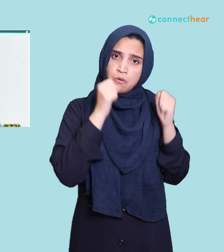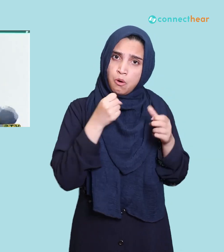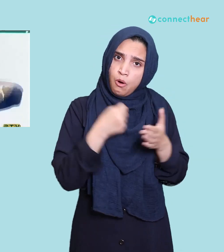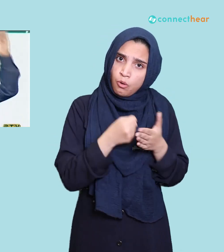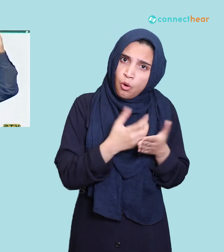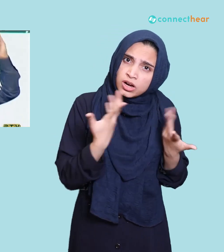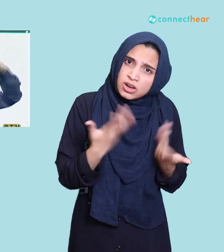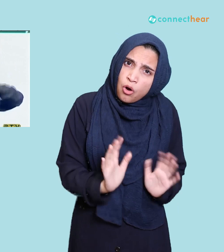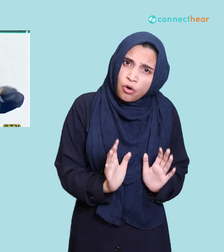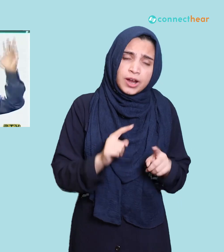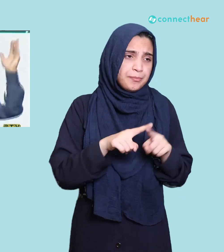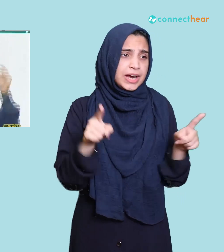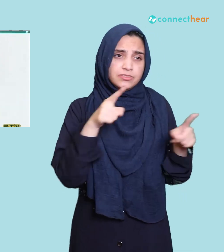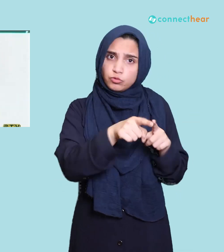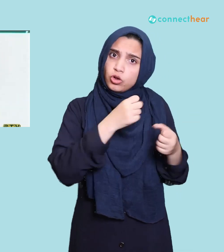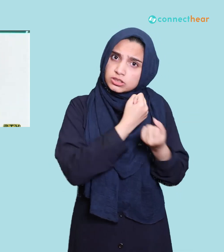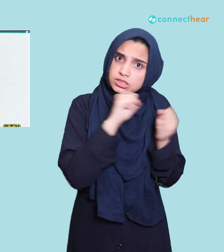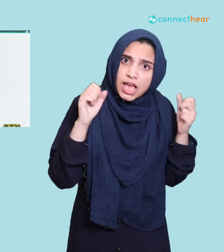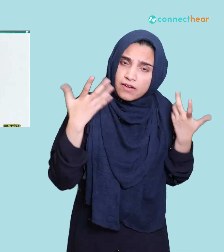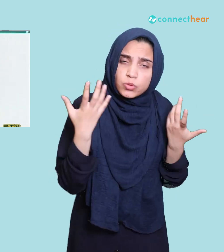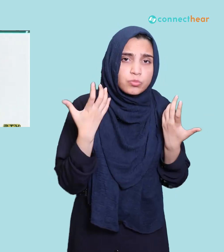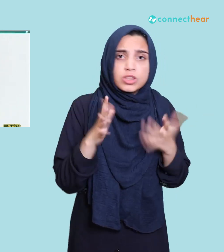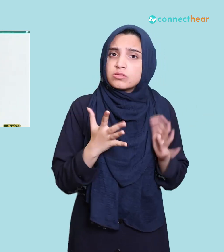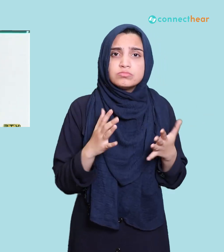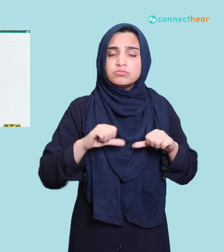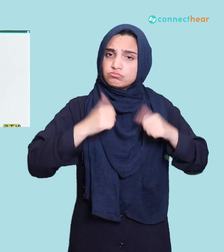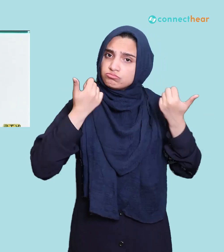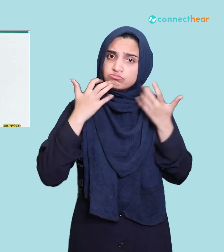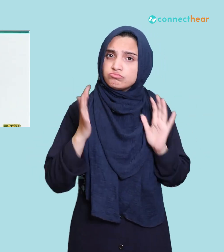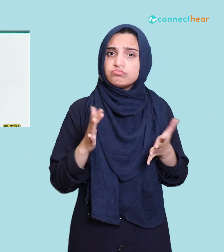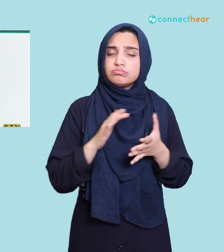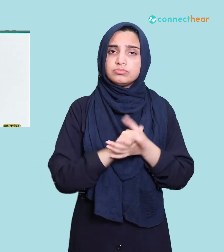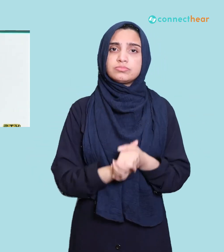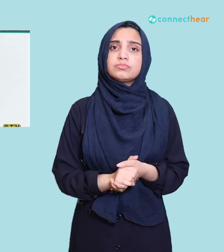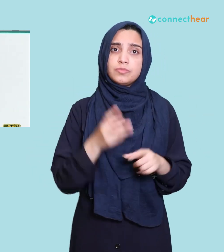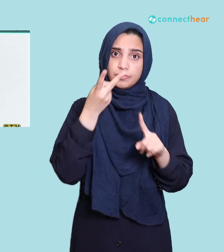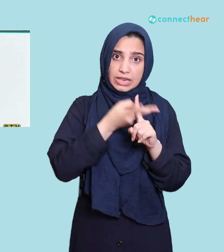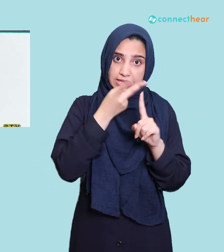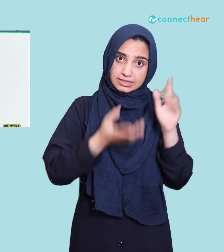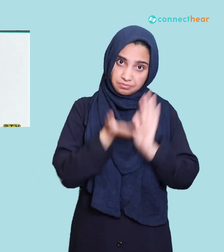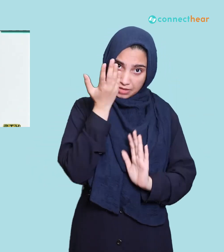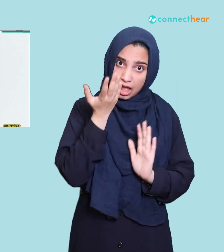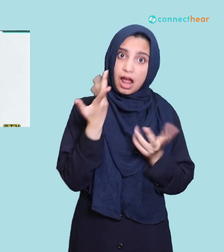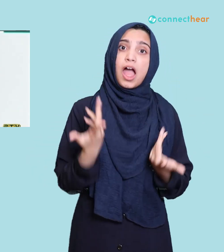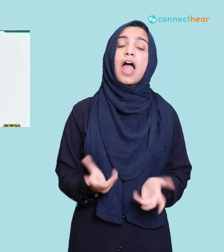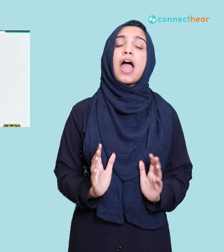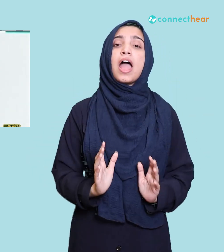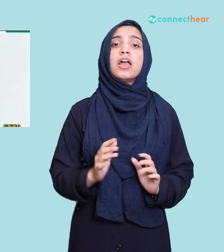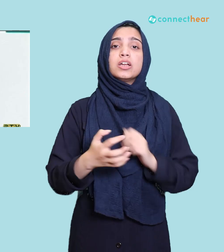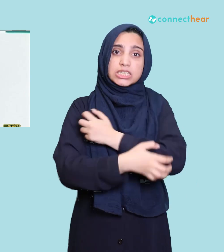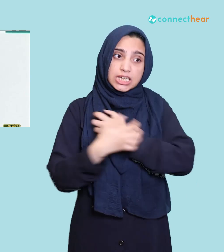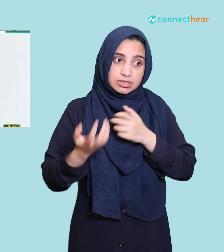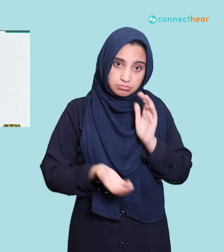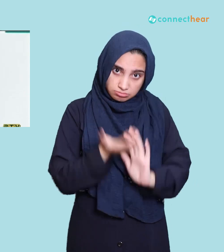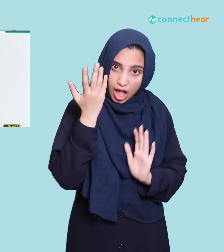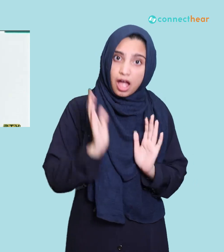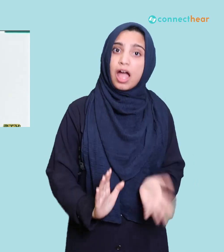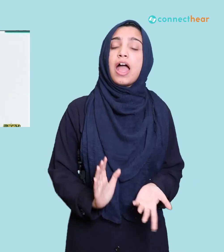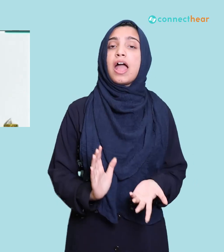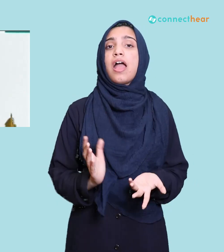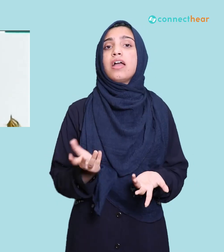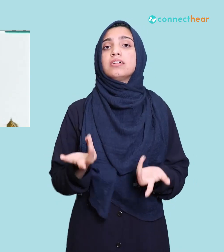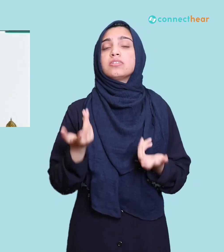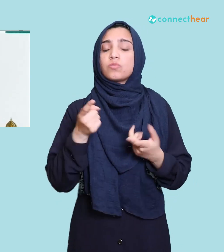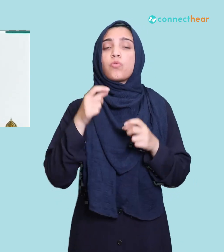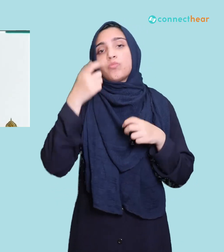تو کیسز بھی بڑھتے گئے، غربت بھی بڑھتی گئی۔ تو ہم نے جب فیصلہ کیا، اپنے لوگوں کو غربت سے بھی بچایا، اکانومی ہم نے